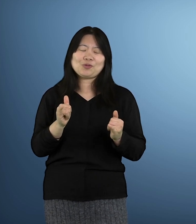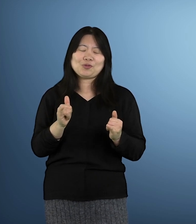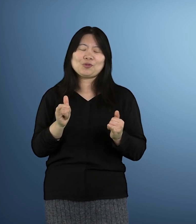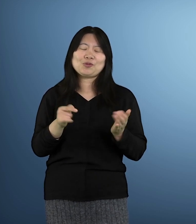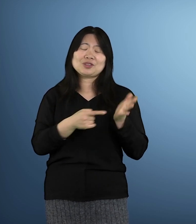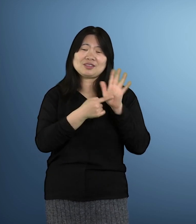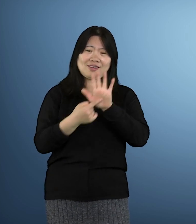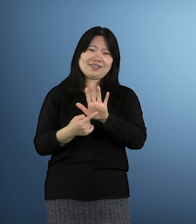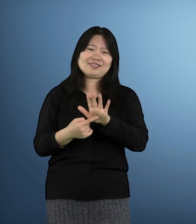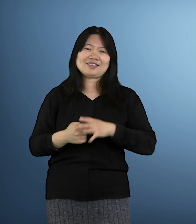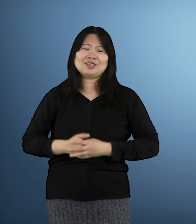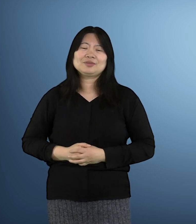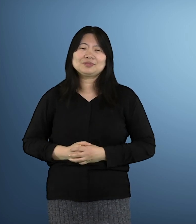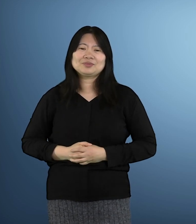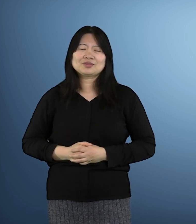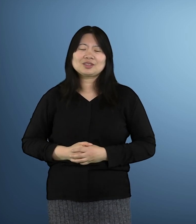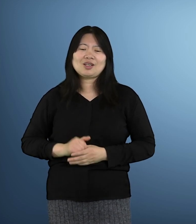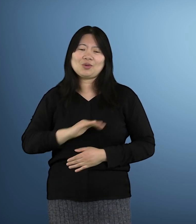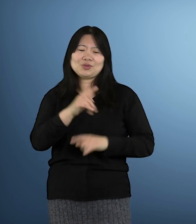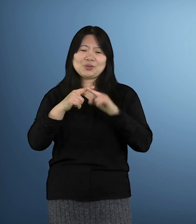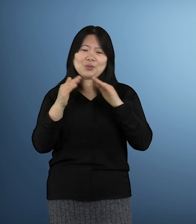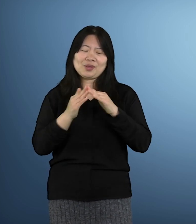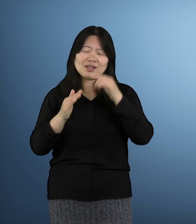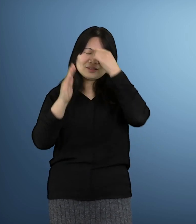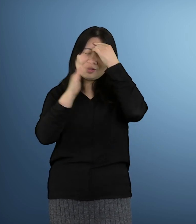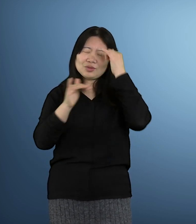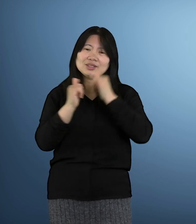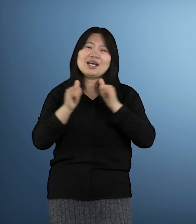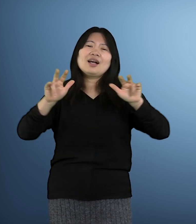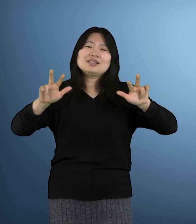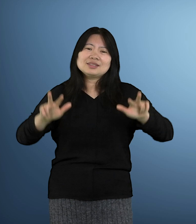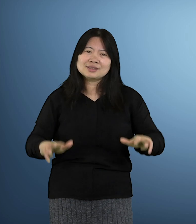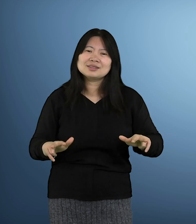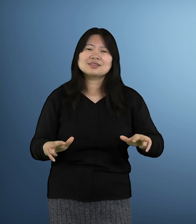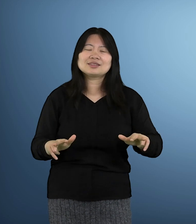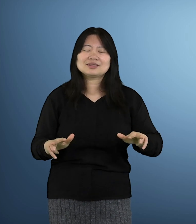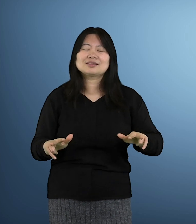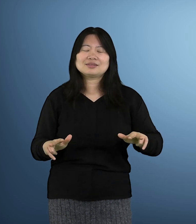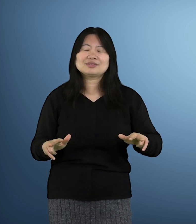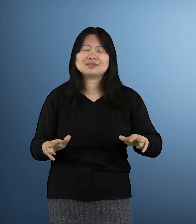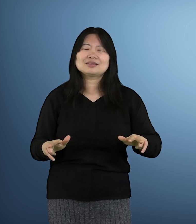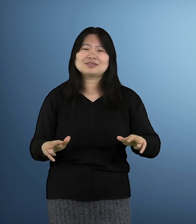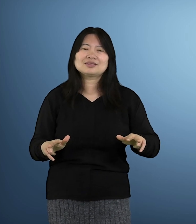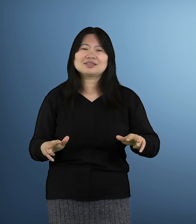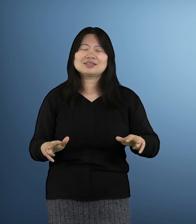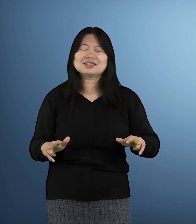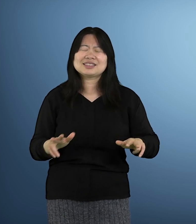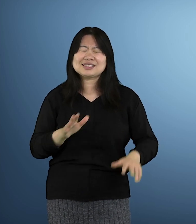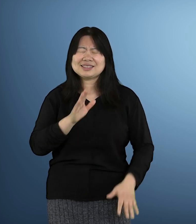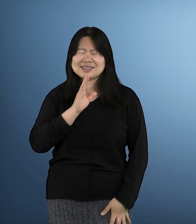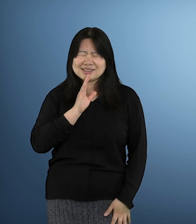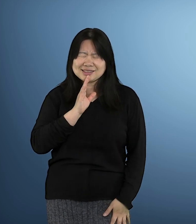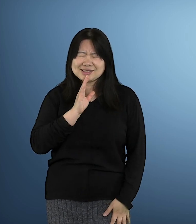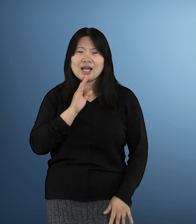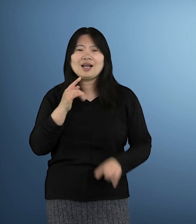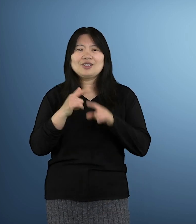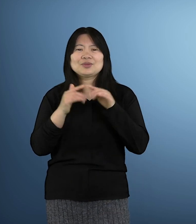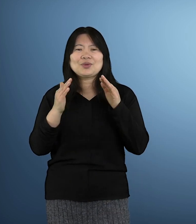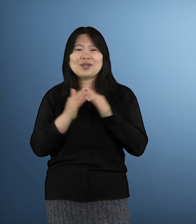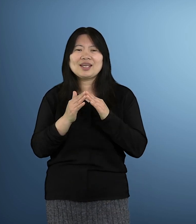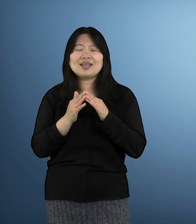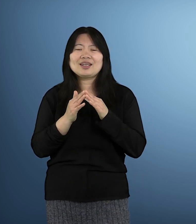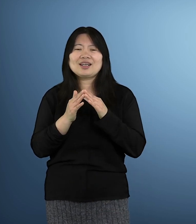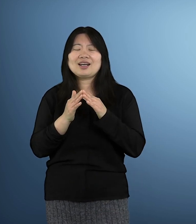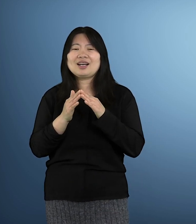우리 교회가 또 성도들이 지금이야말로 왜 교회가